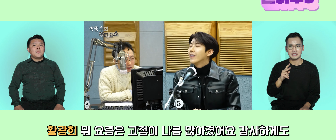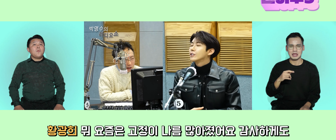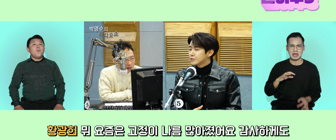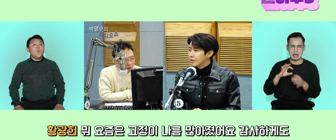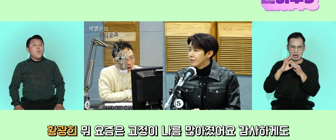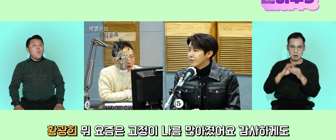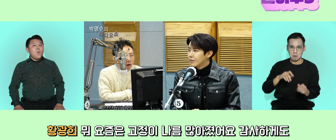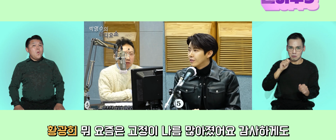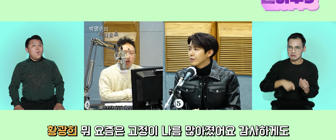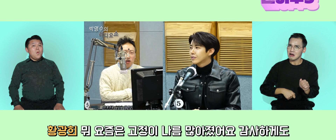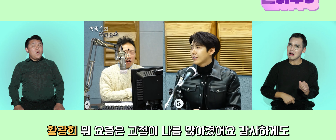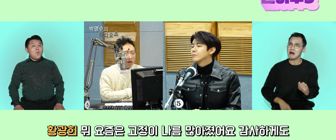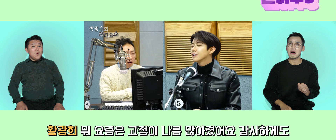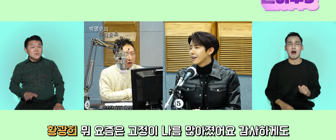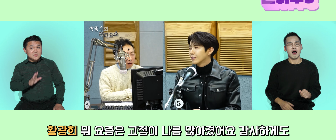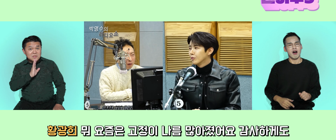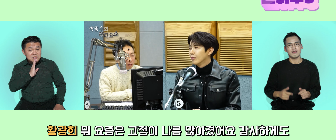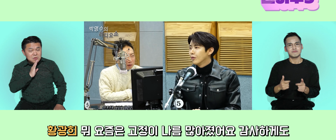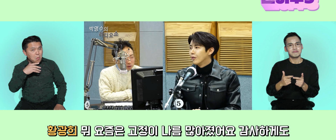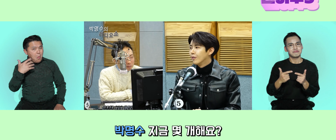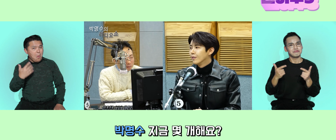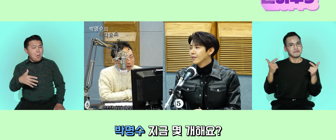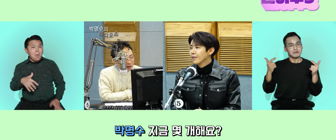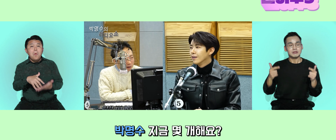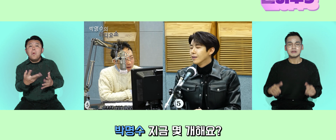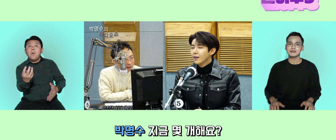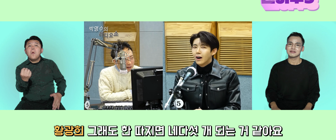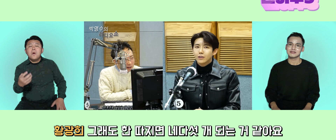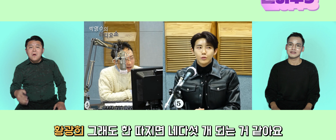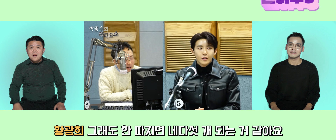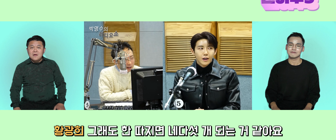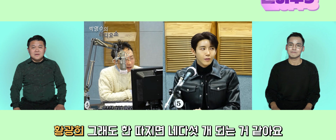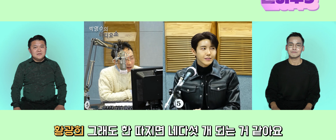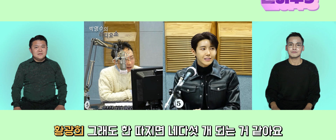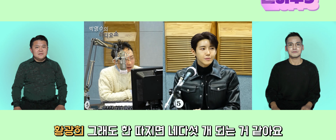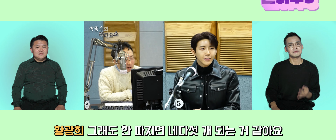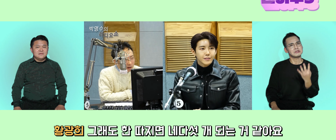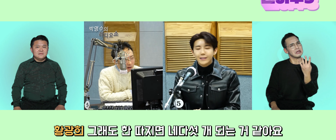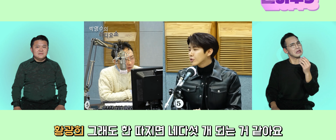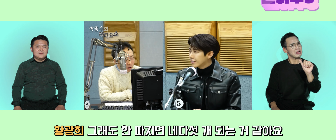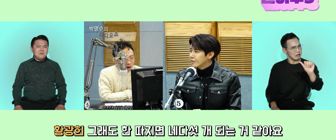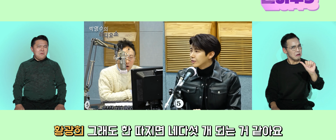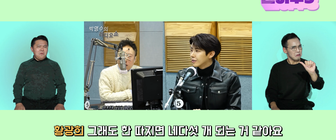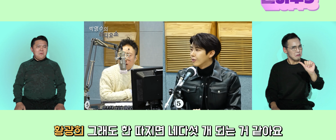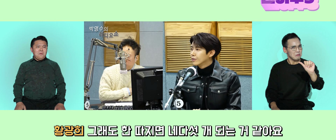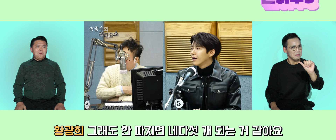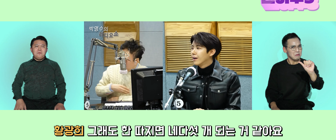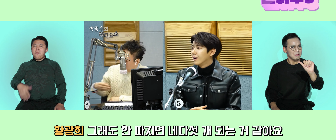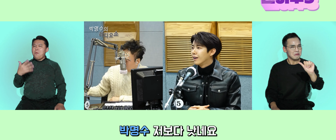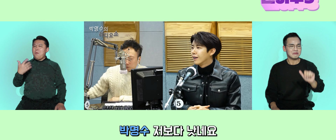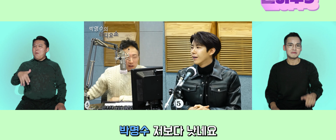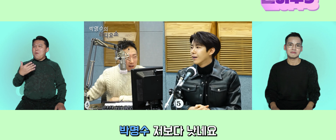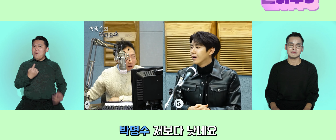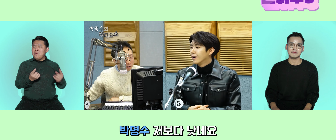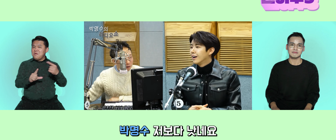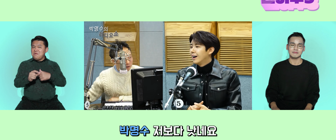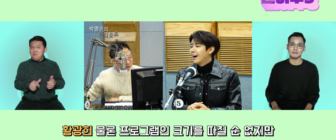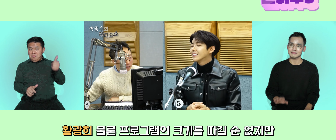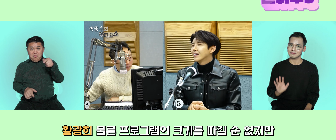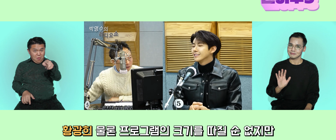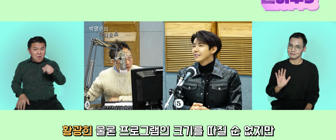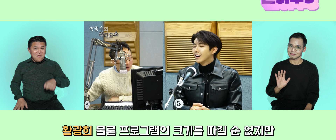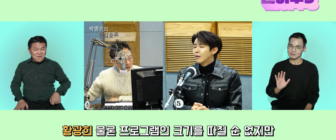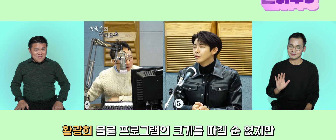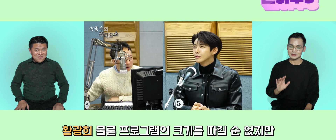많아졌어요. 오 진짜? 감사하게도. 종백해요. 아 그래도 한 따지면 한 4, 5개 되는 것 같아요. 저보다 낫네요.